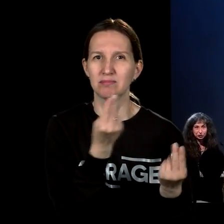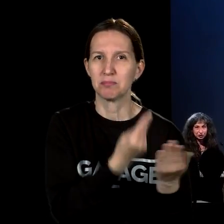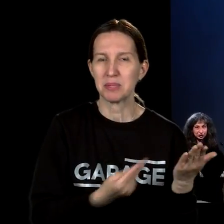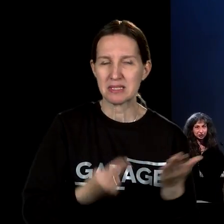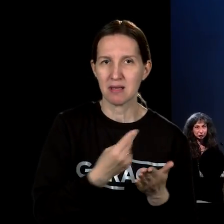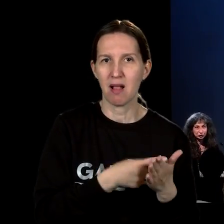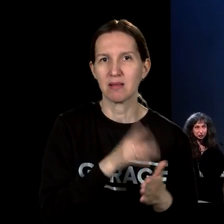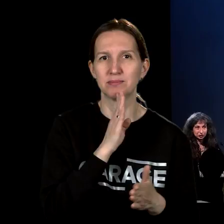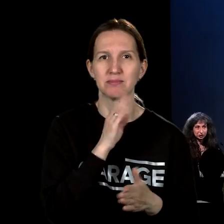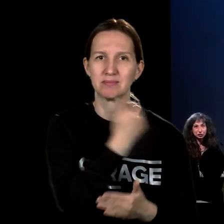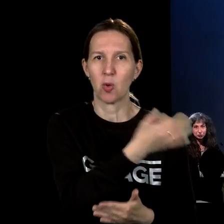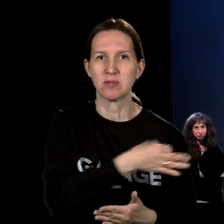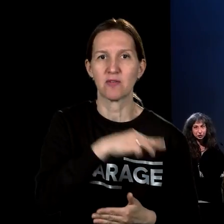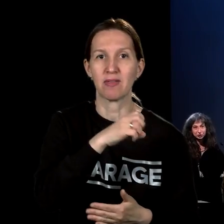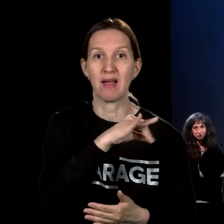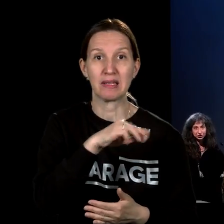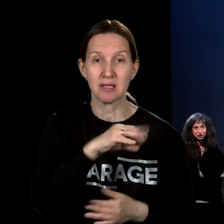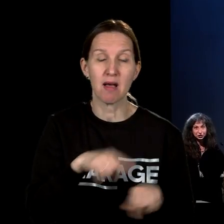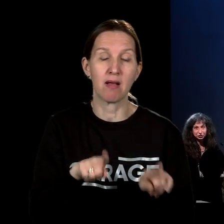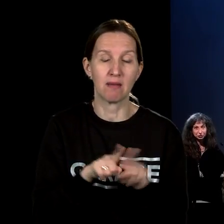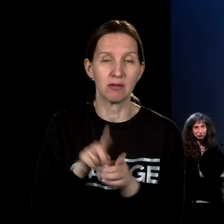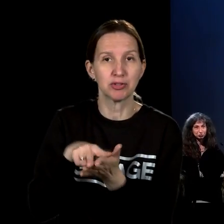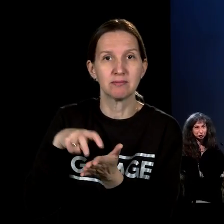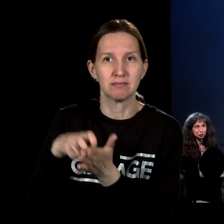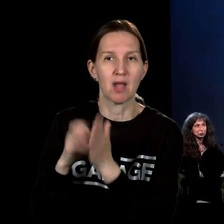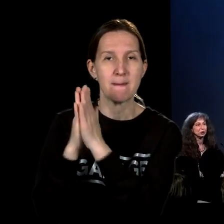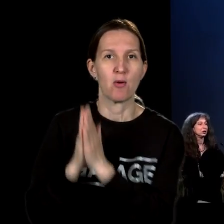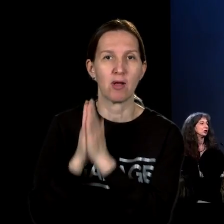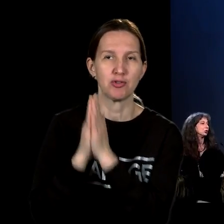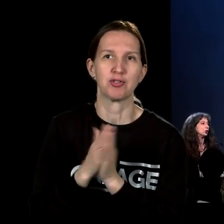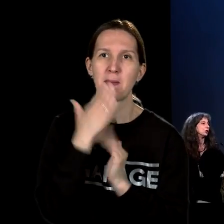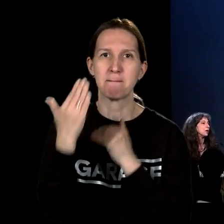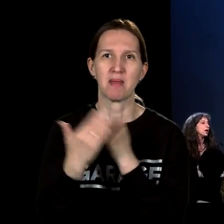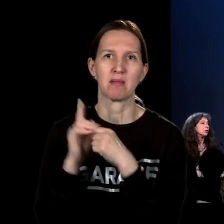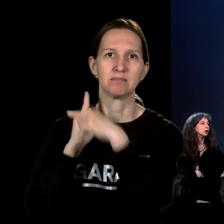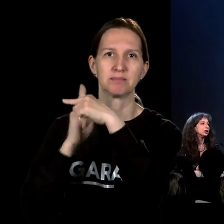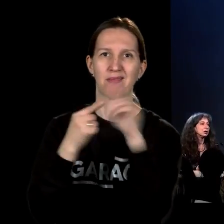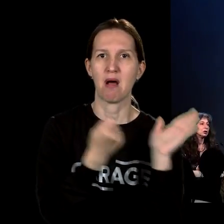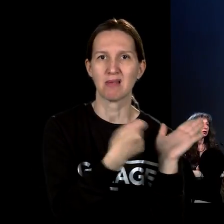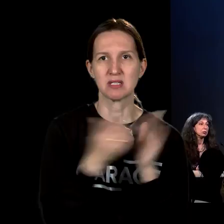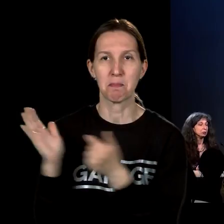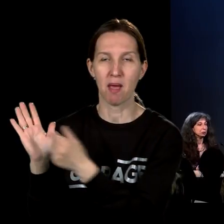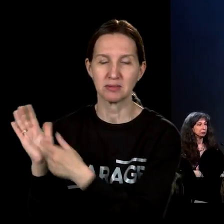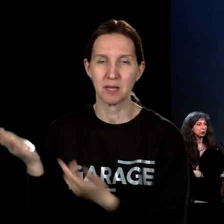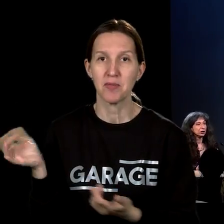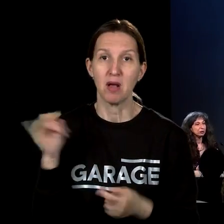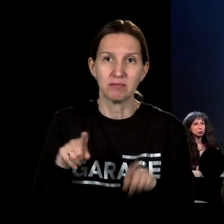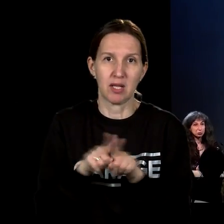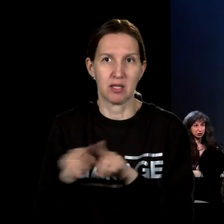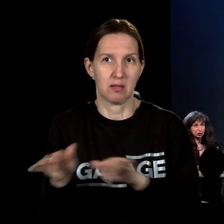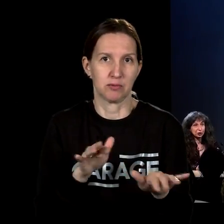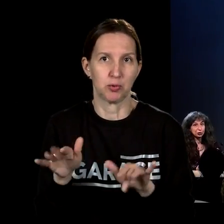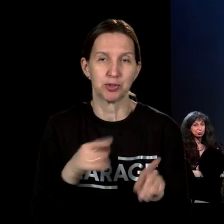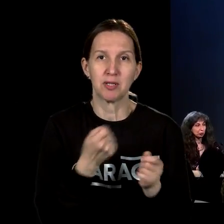но и бретонских христианок перед странными распятиями архаическими. Да, вот помните, у него были такие сюжеты. Вот этот самый, как бы, вот такие